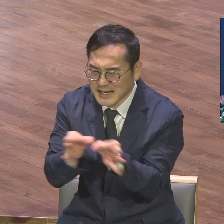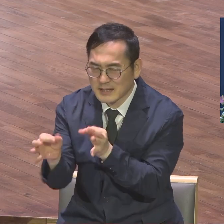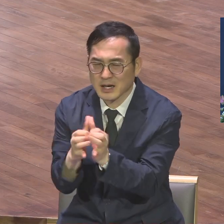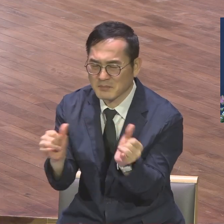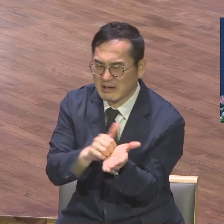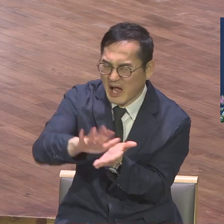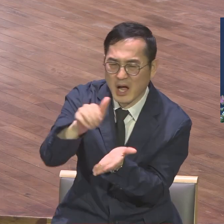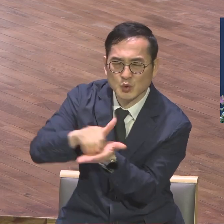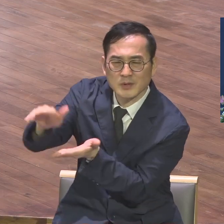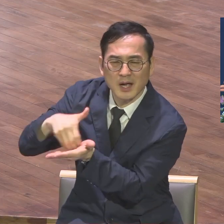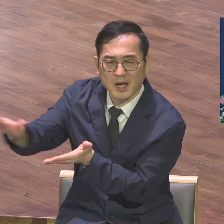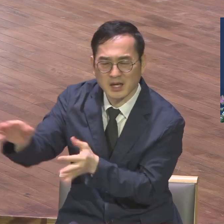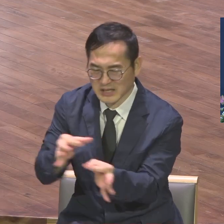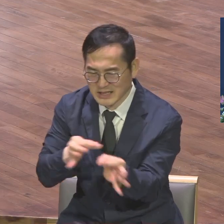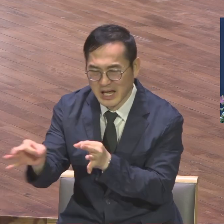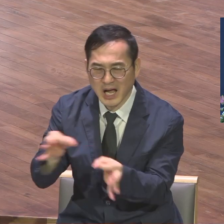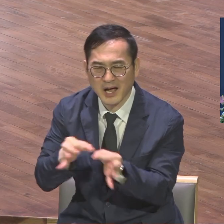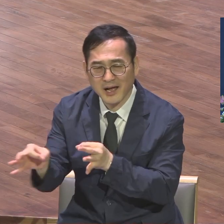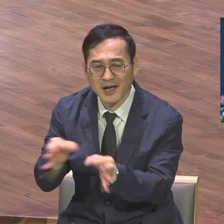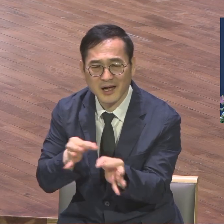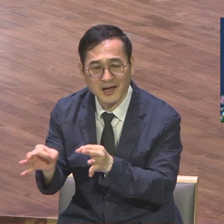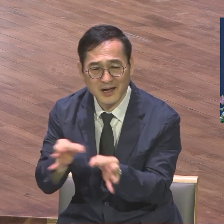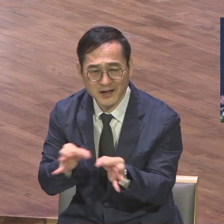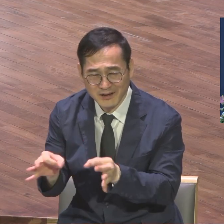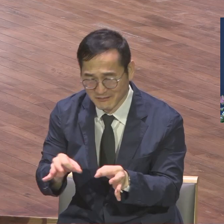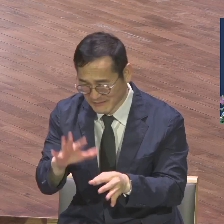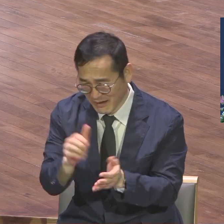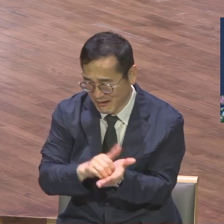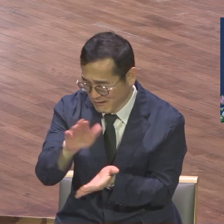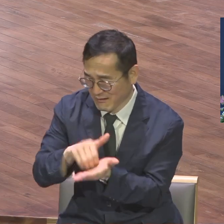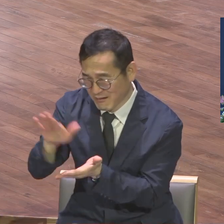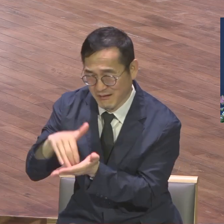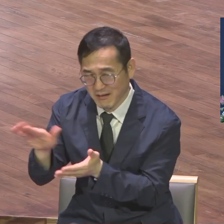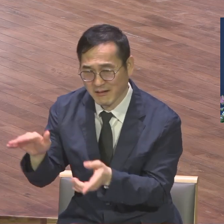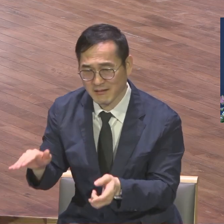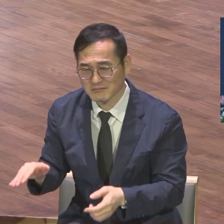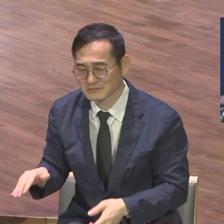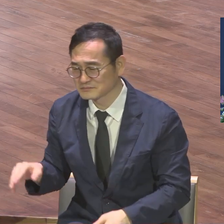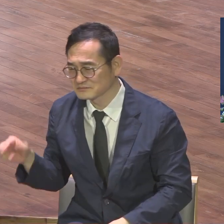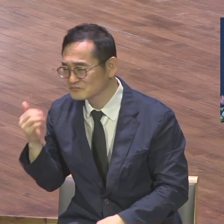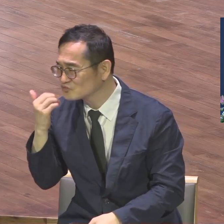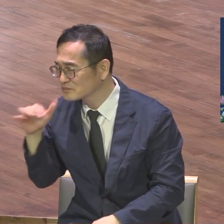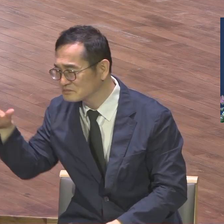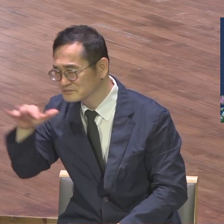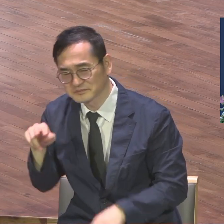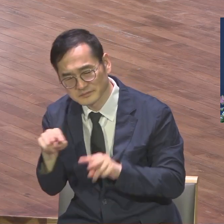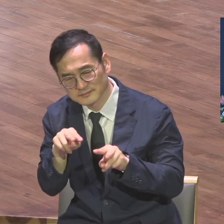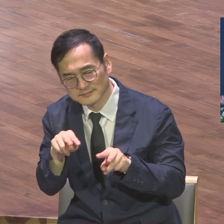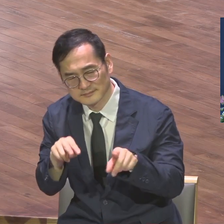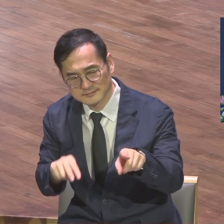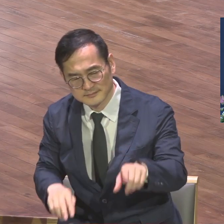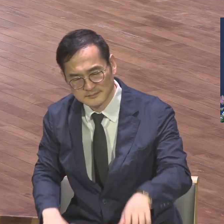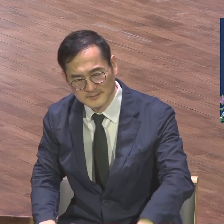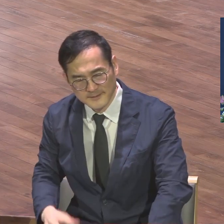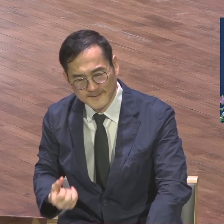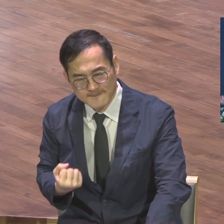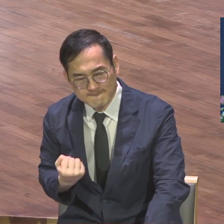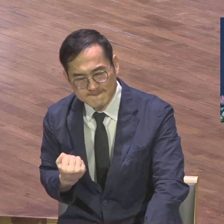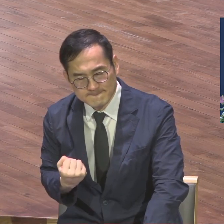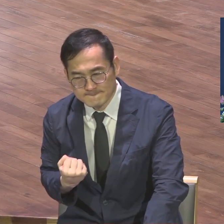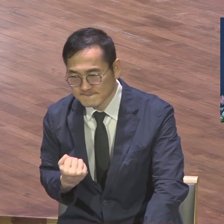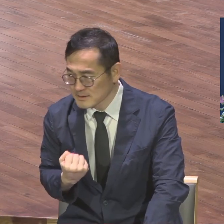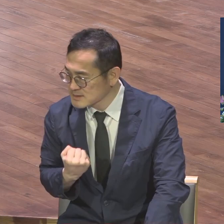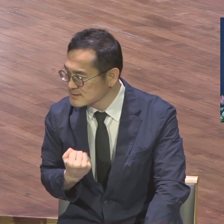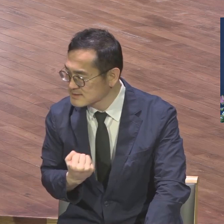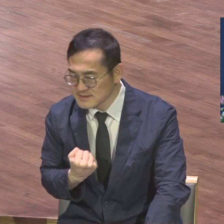정화를 하신, 성전을 청소하신 그 사건, 이걸 보면서 더 이상 저 예수 놔뒀다가 안